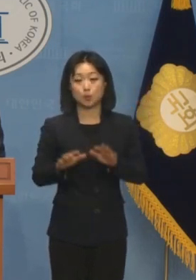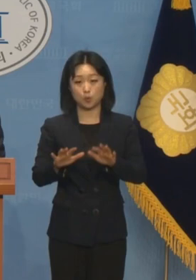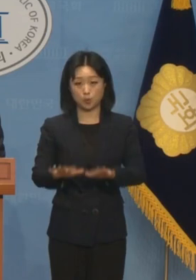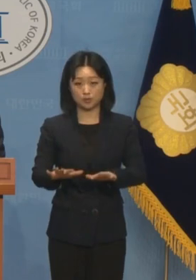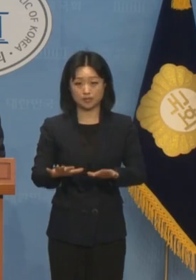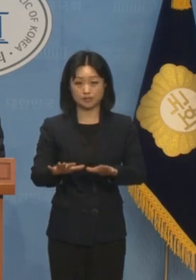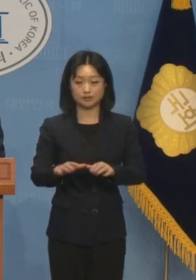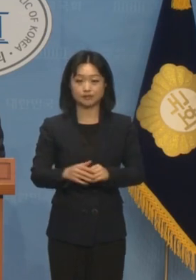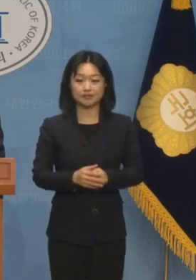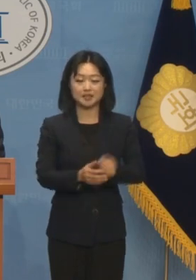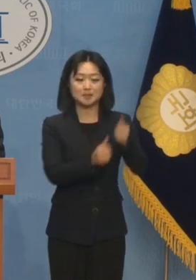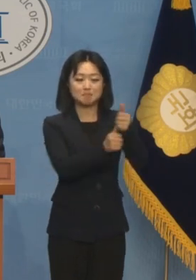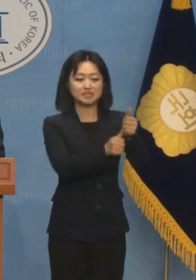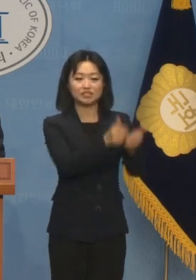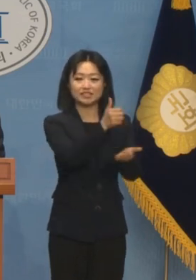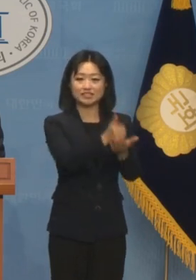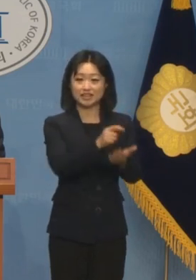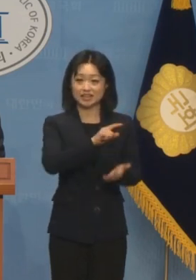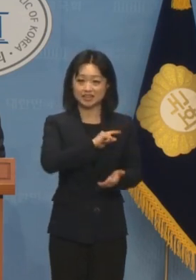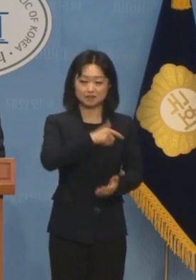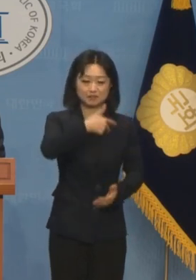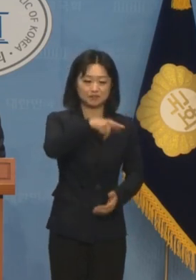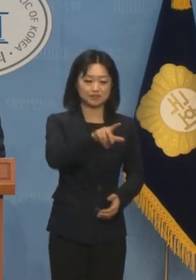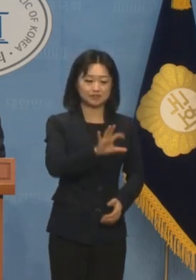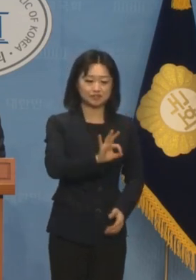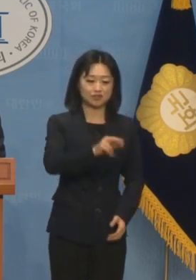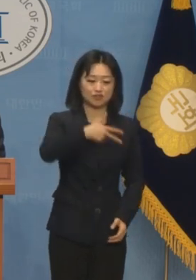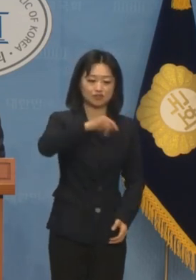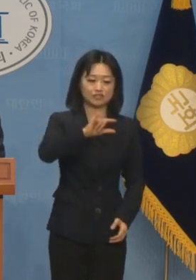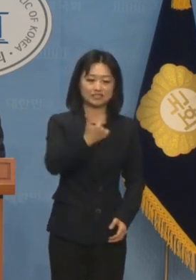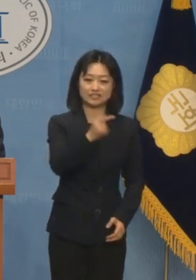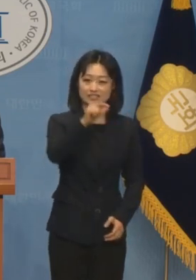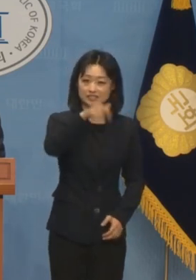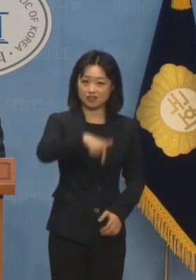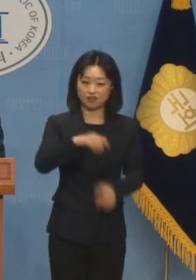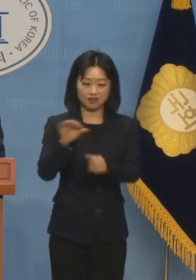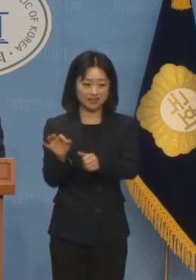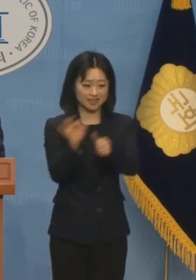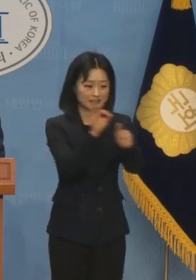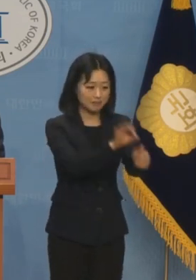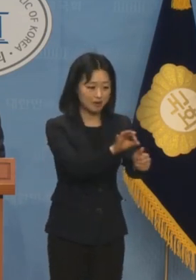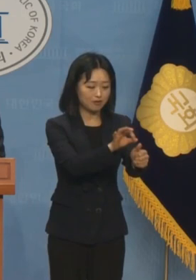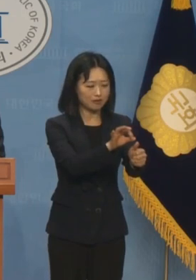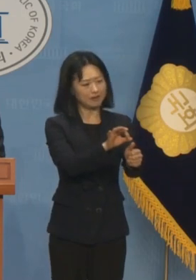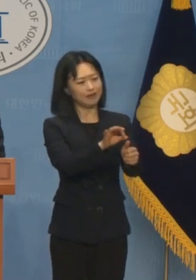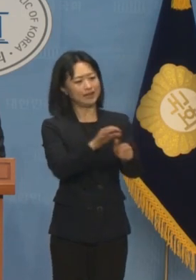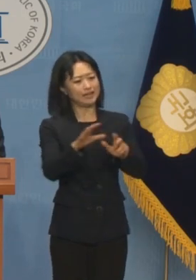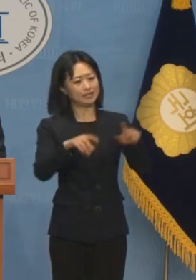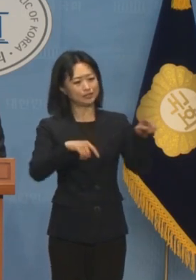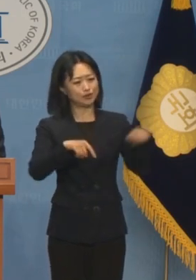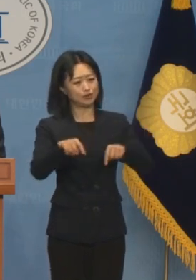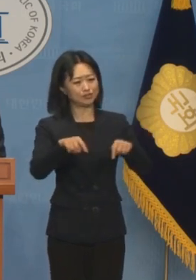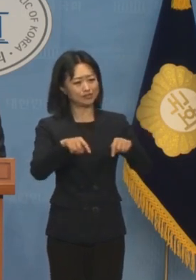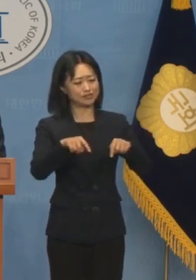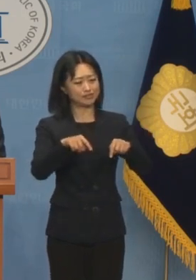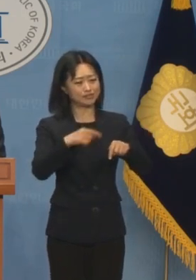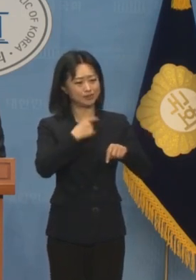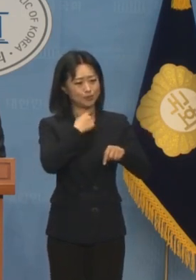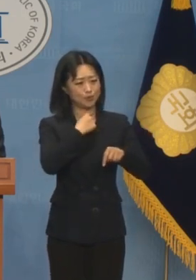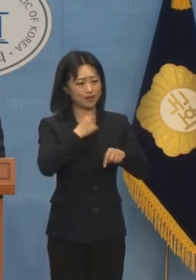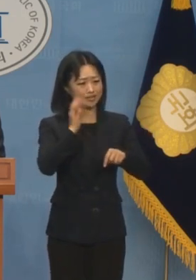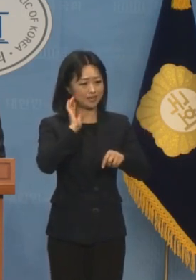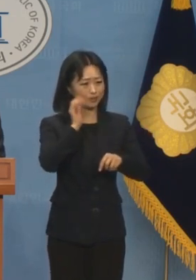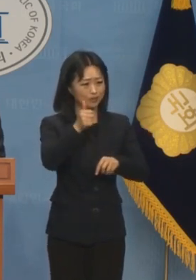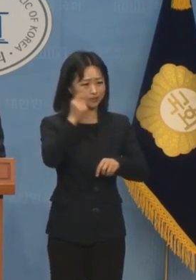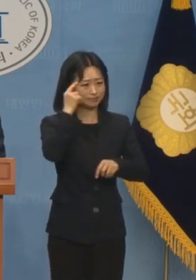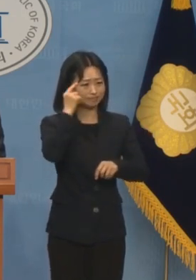오늘 정진석 비서실장을 임명하신 것을 보니 아직도 정치하는 대통령 하실 생각이 없으신 듯합니다.